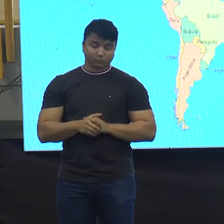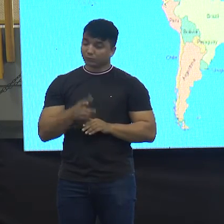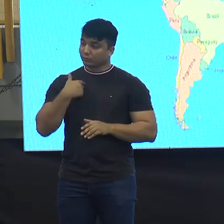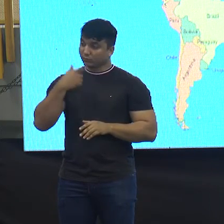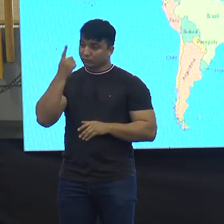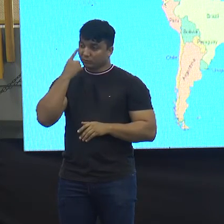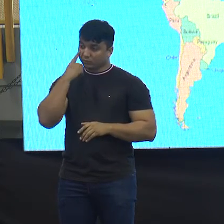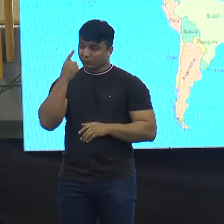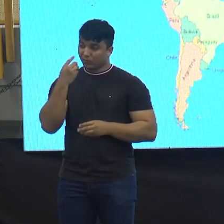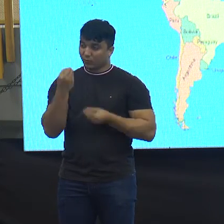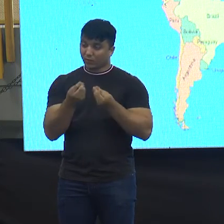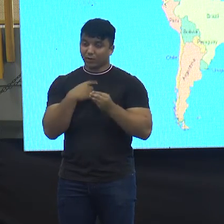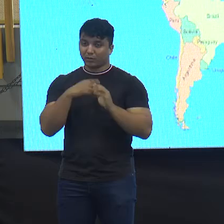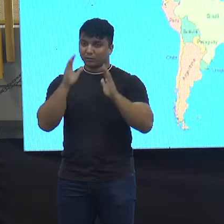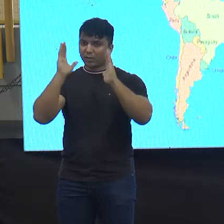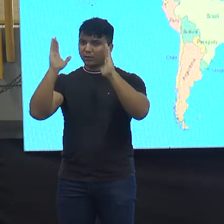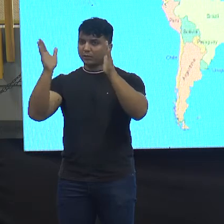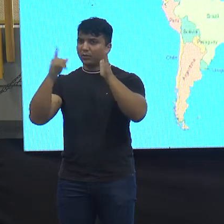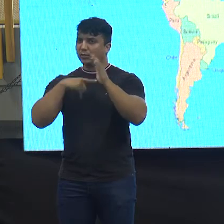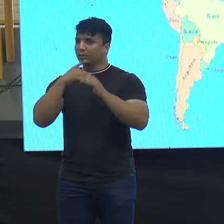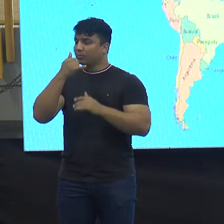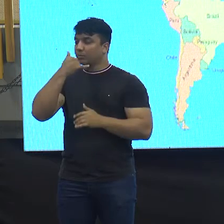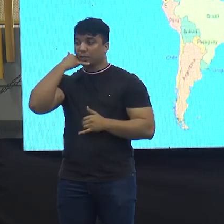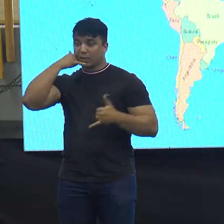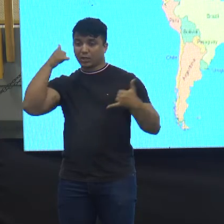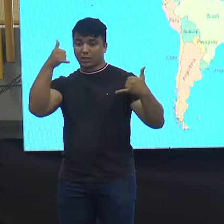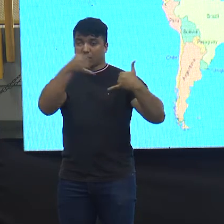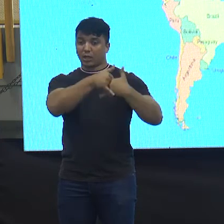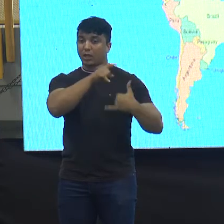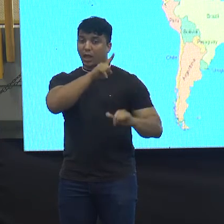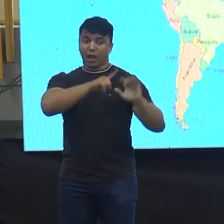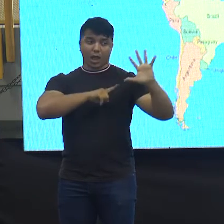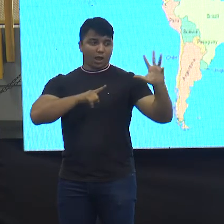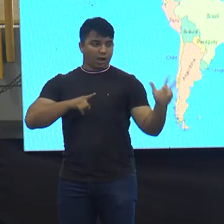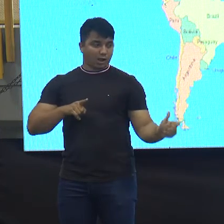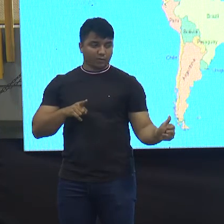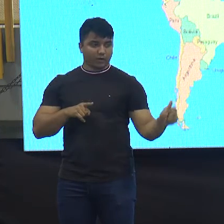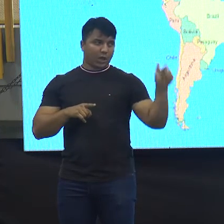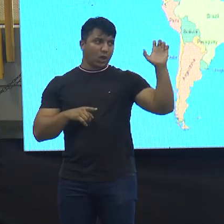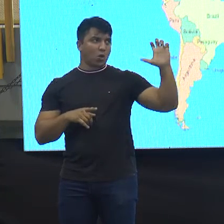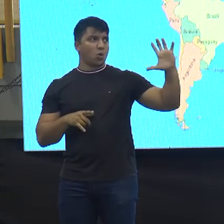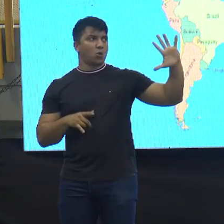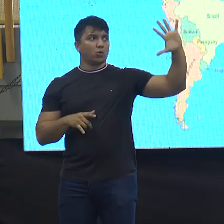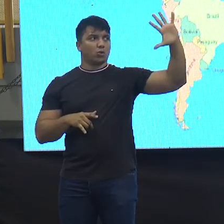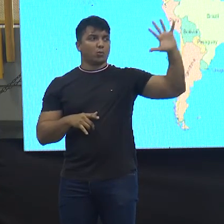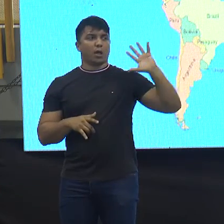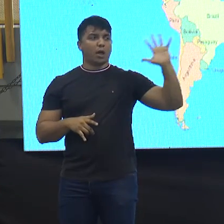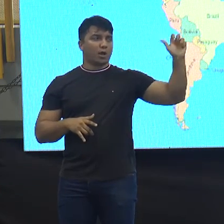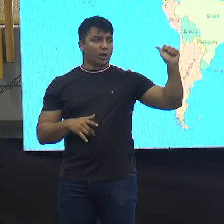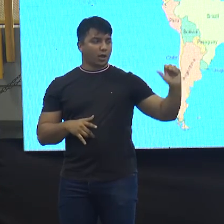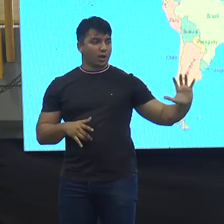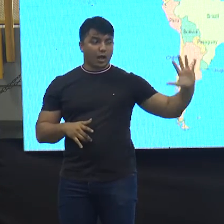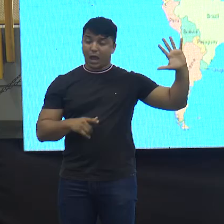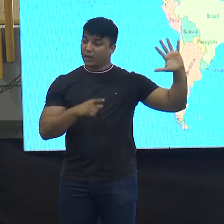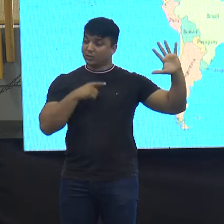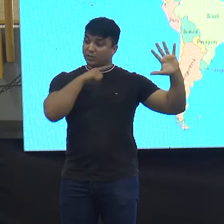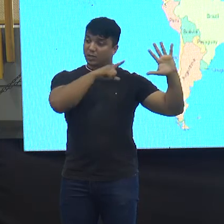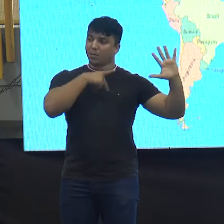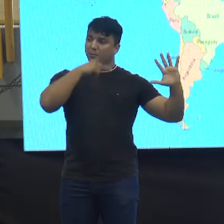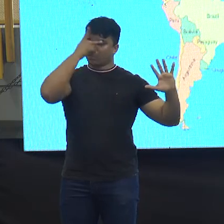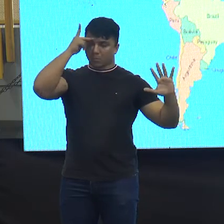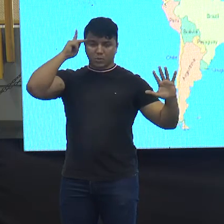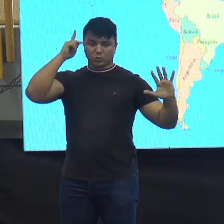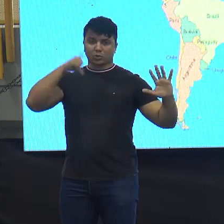É impossível você ligar para alguém que está na África, na Europa, na Ásia, e essa